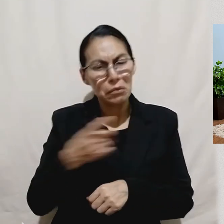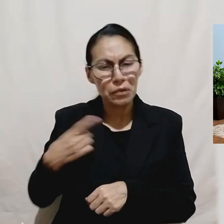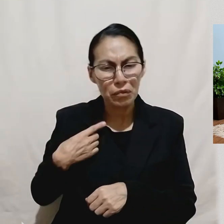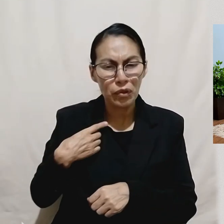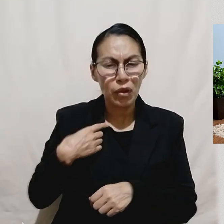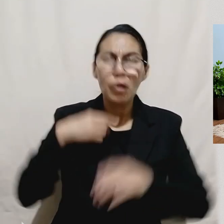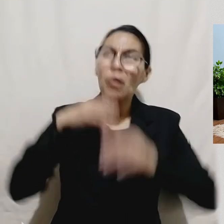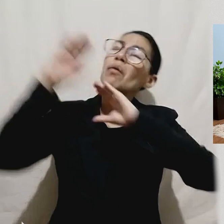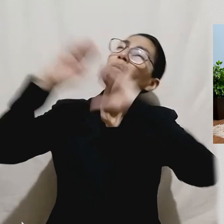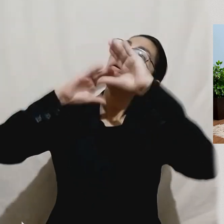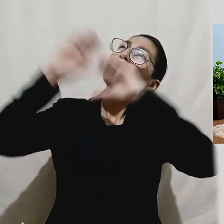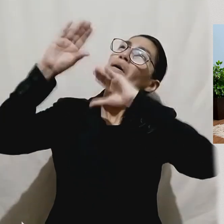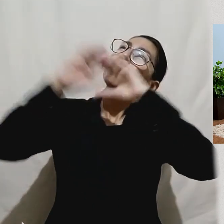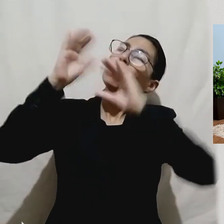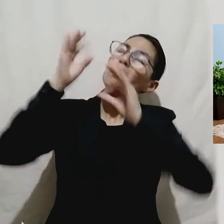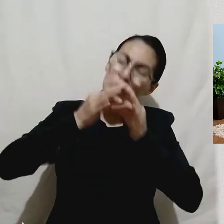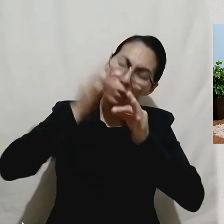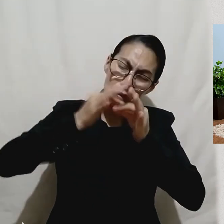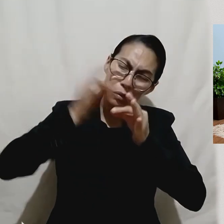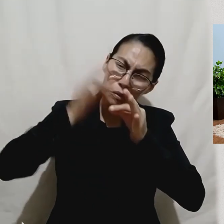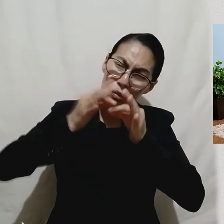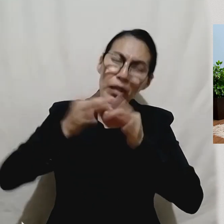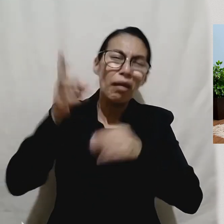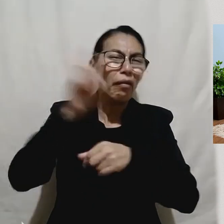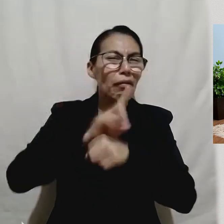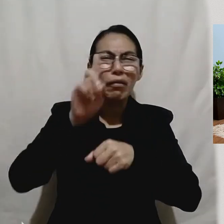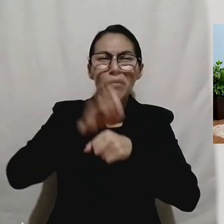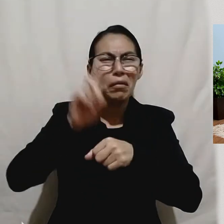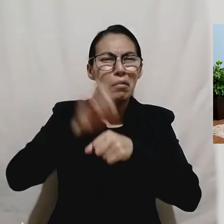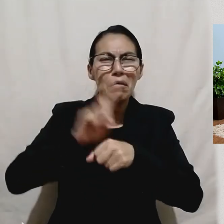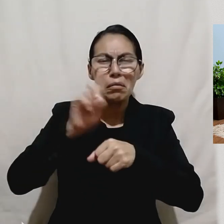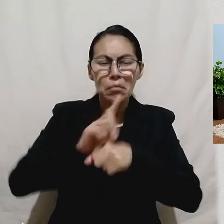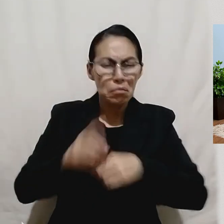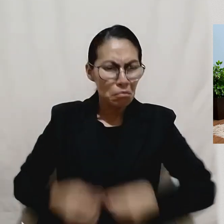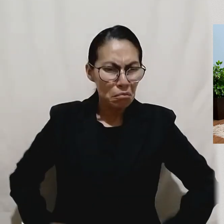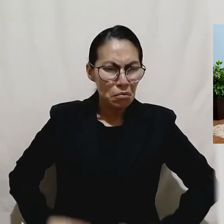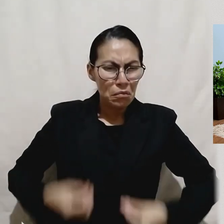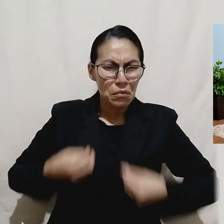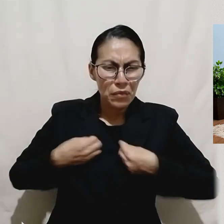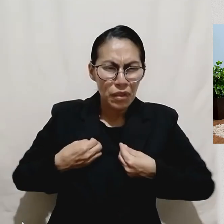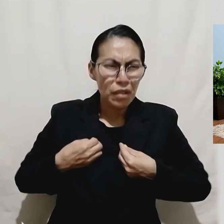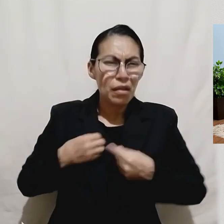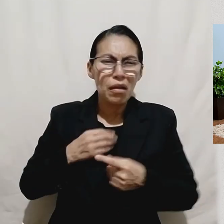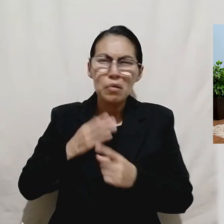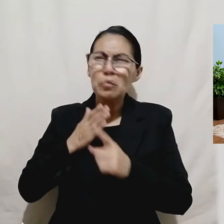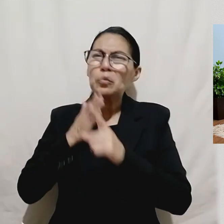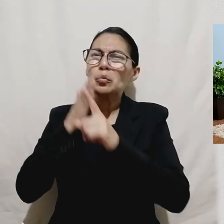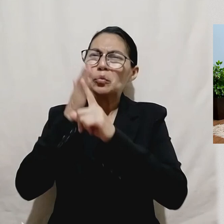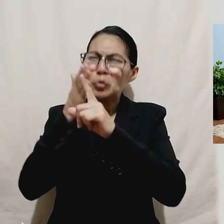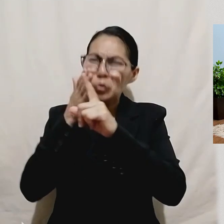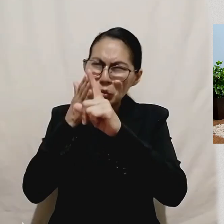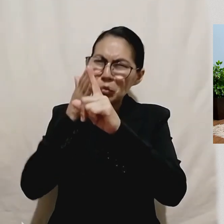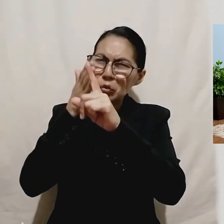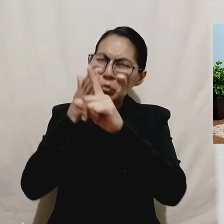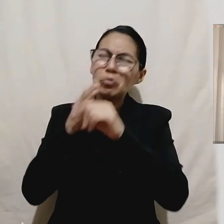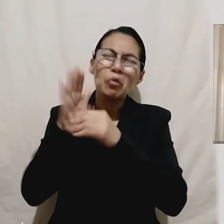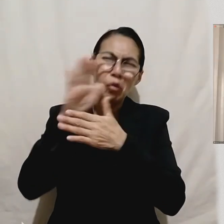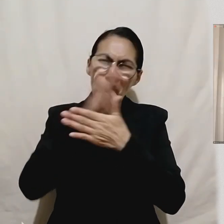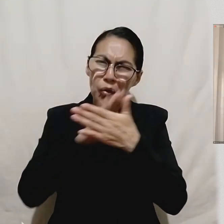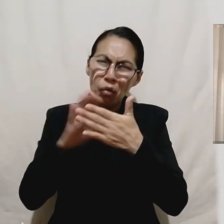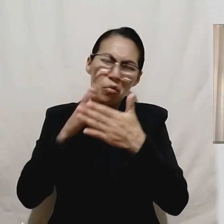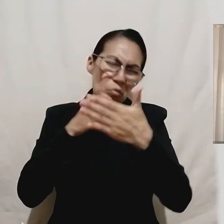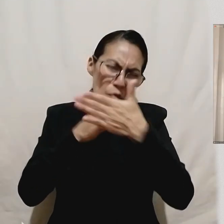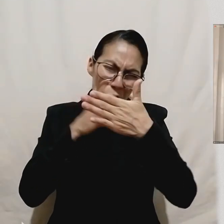con Dios constante de tal manera que el diario vivir que los desafíos de la vida diaria